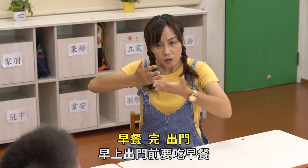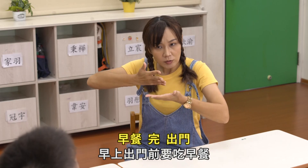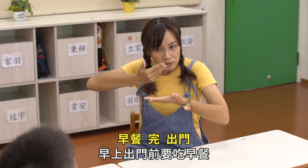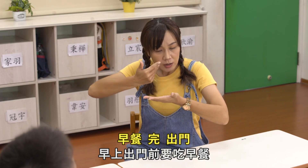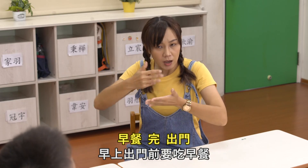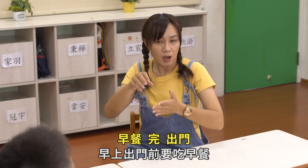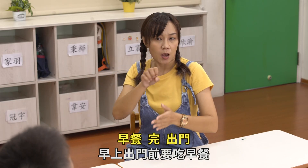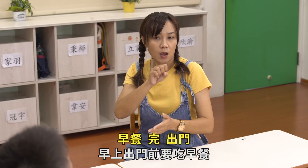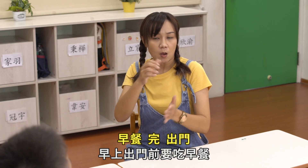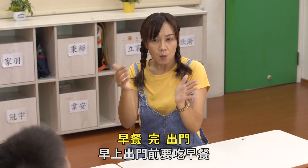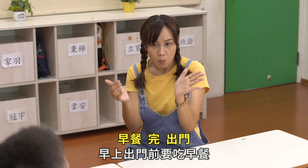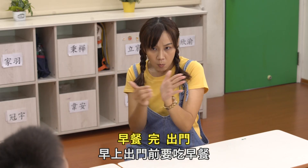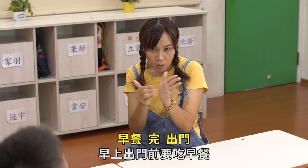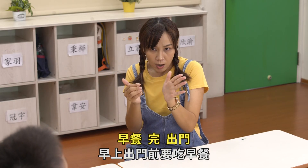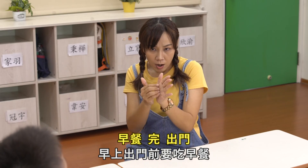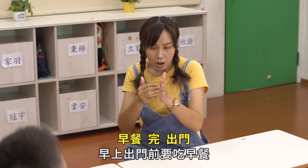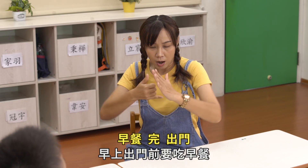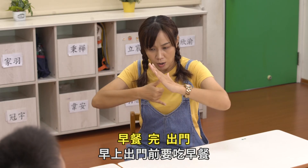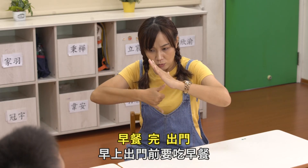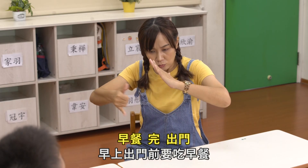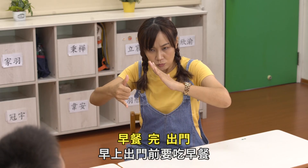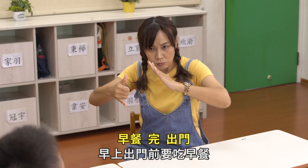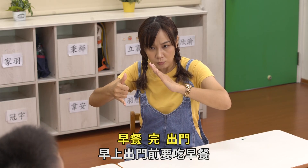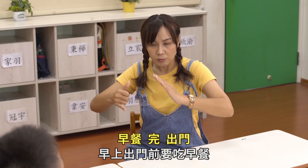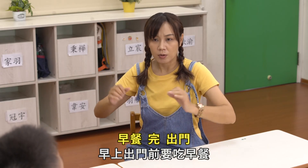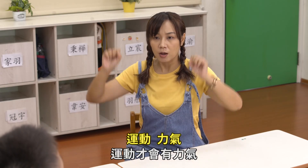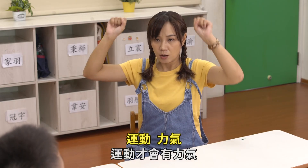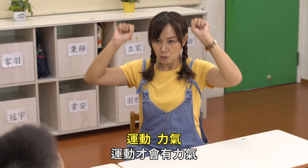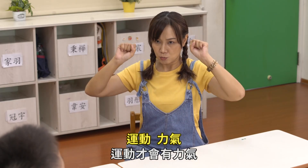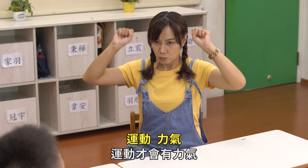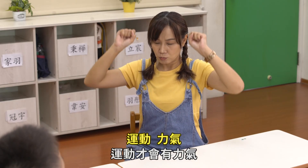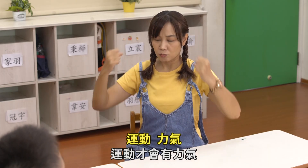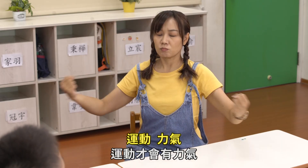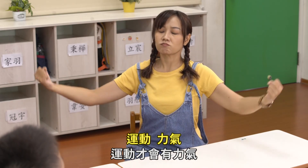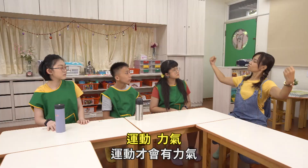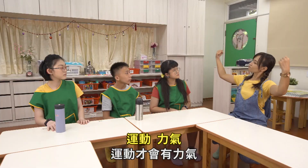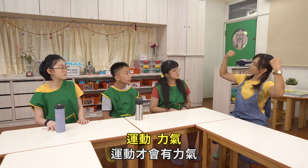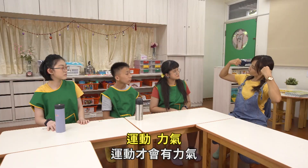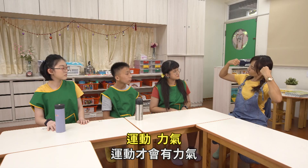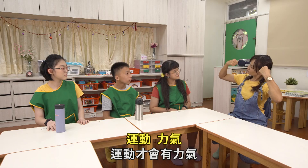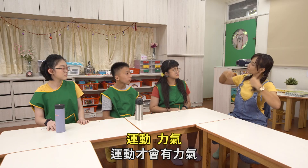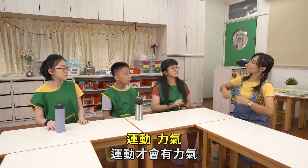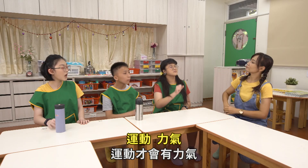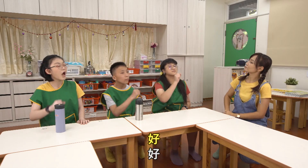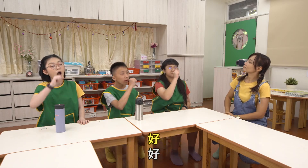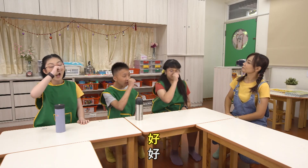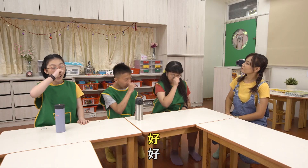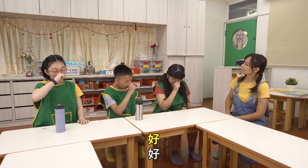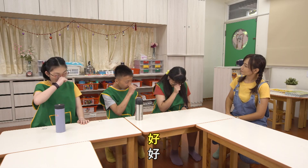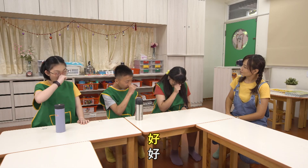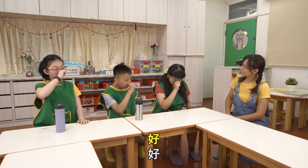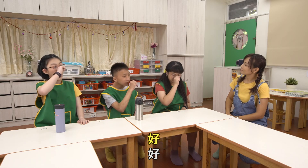早上出门前要吃早餐，运动才会有力气。